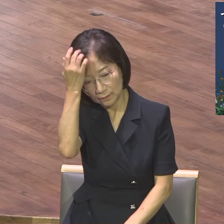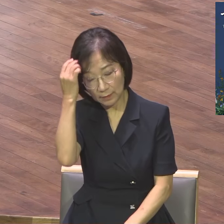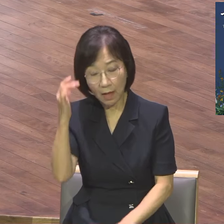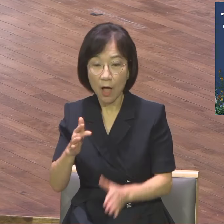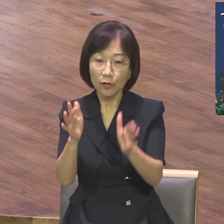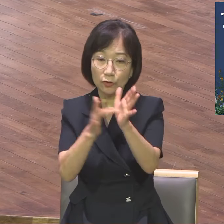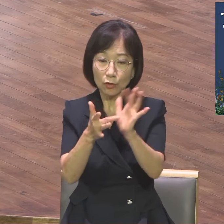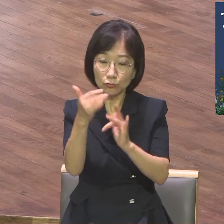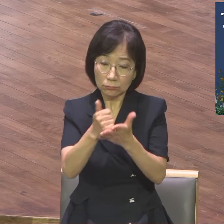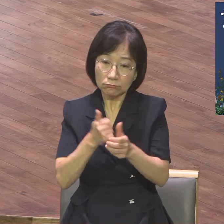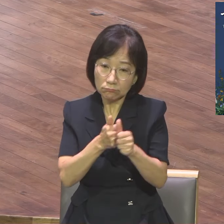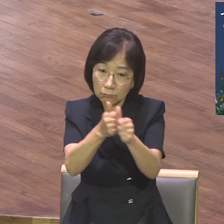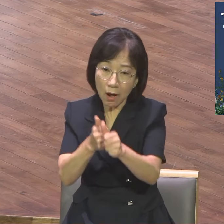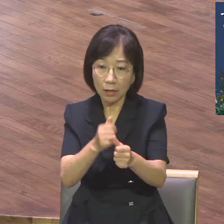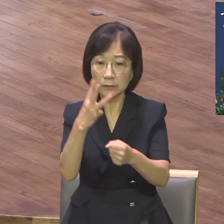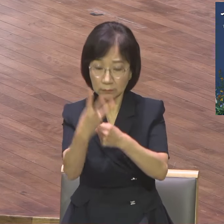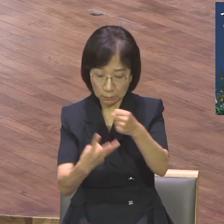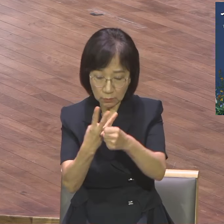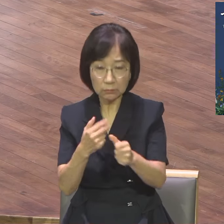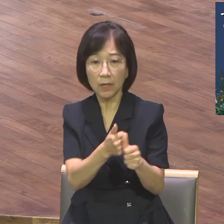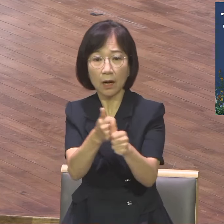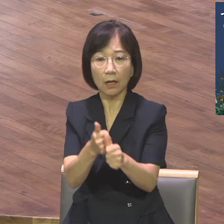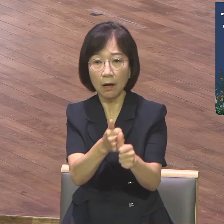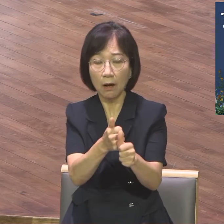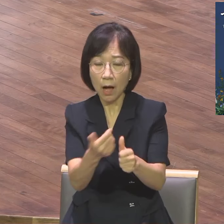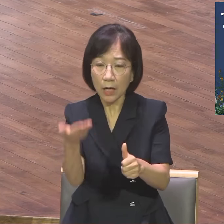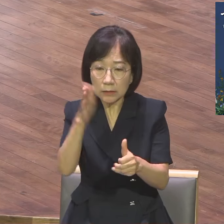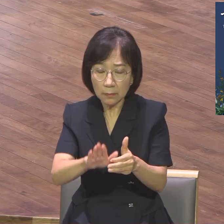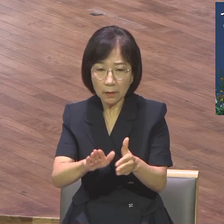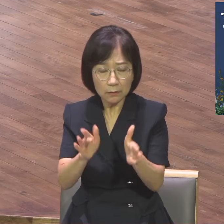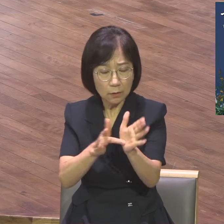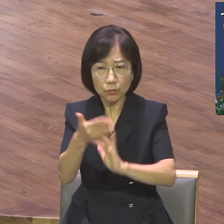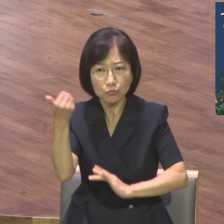따라다니면서도 영적 본질을 보지를 못했어요.